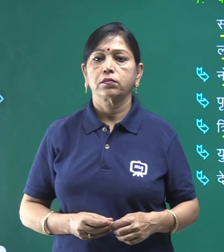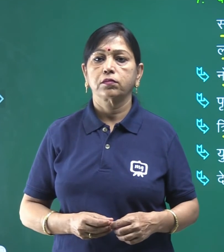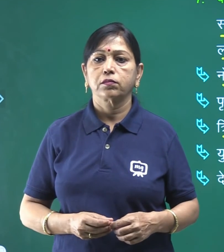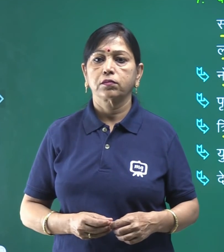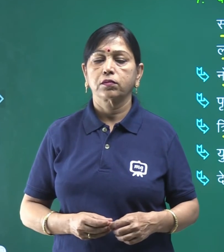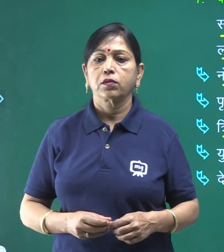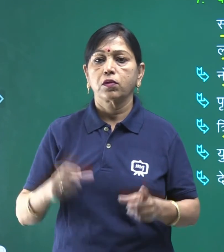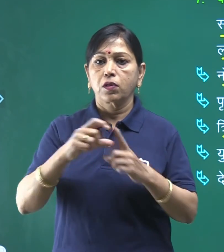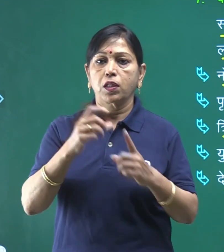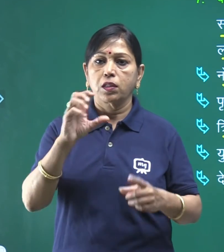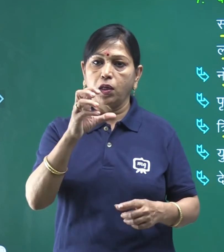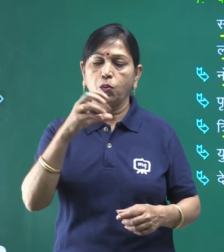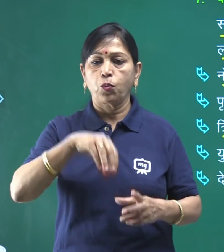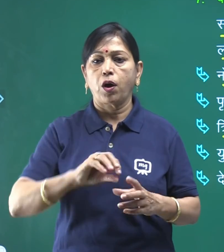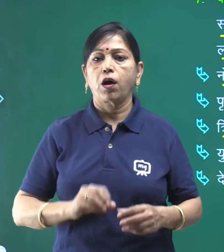देगुआ,